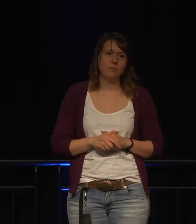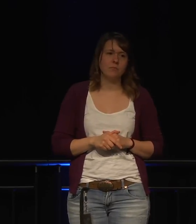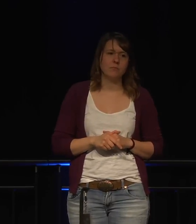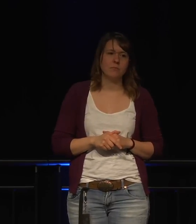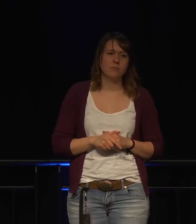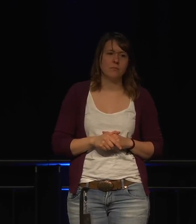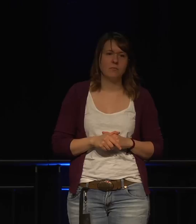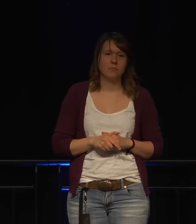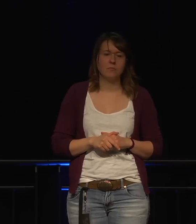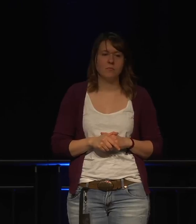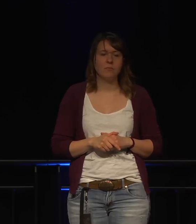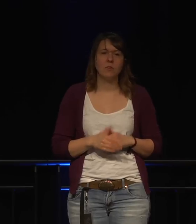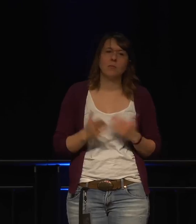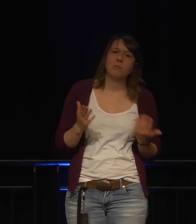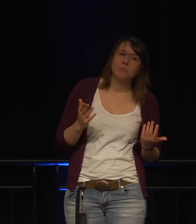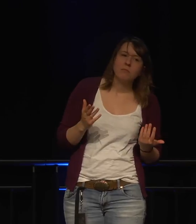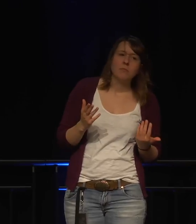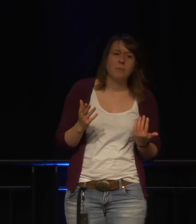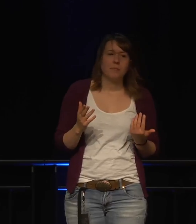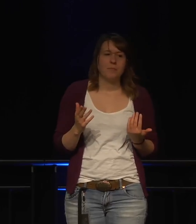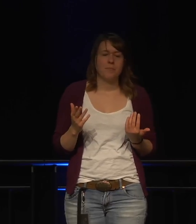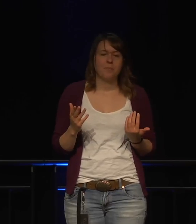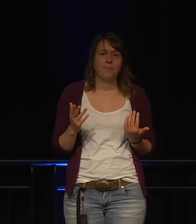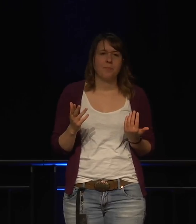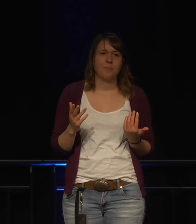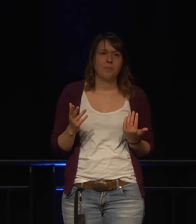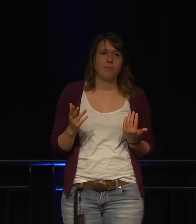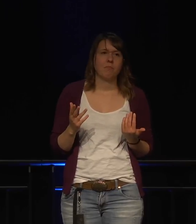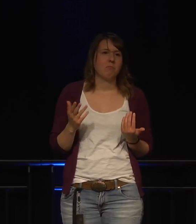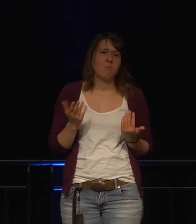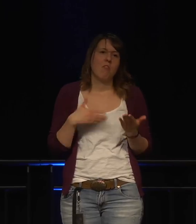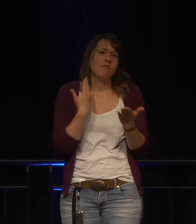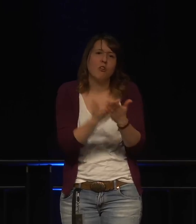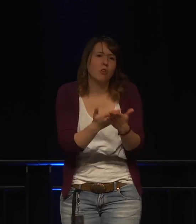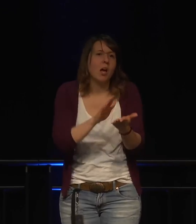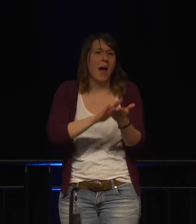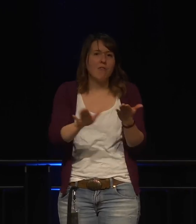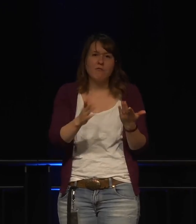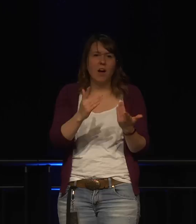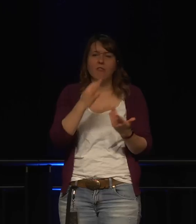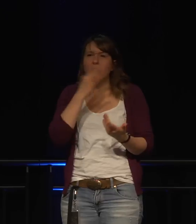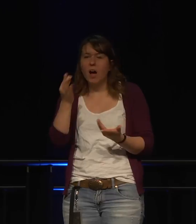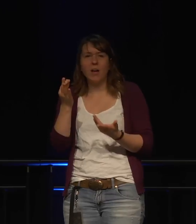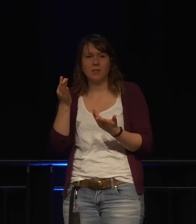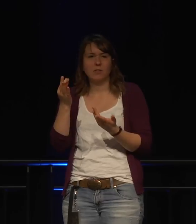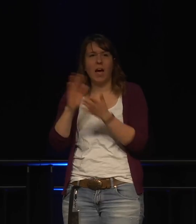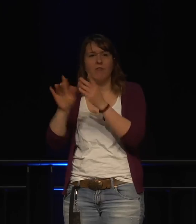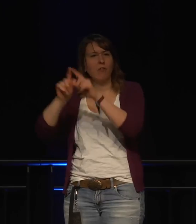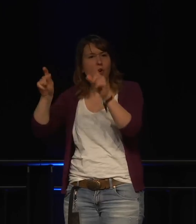pues lo que yo dije es que yo escribiría